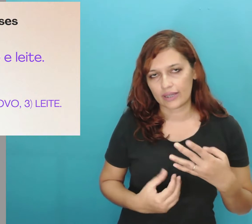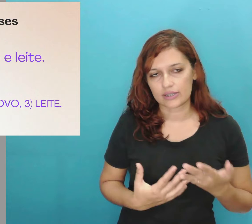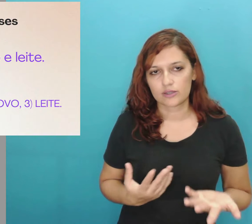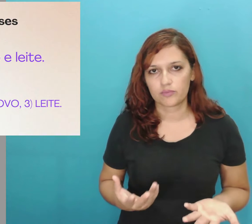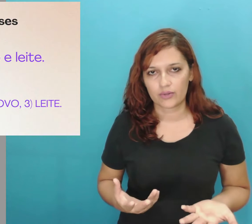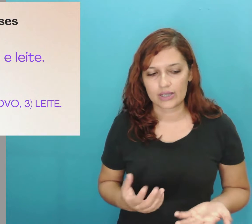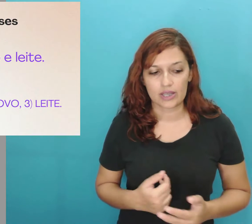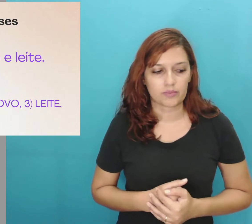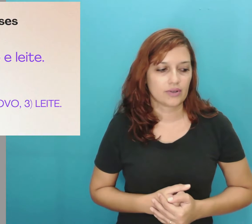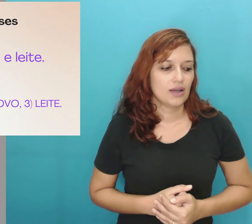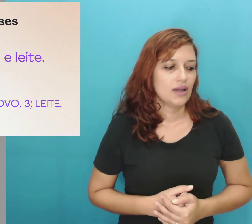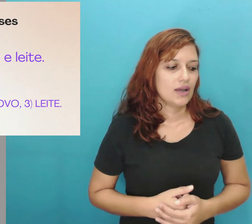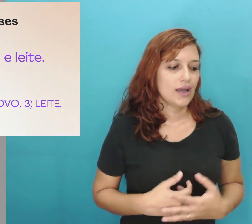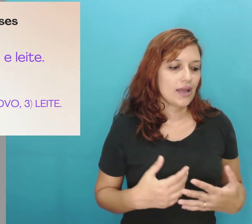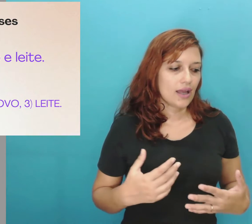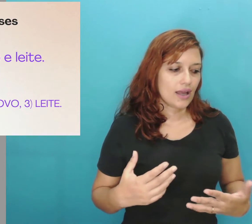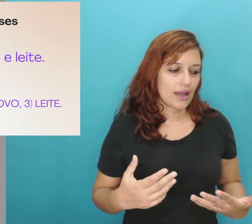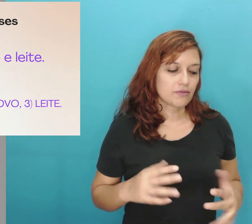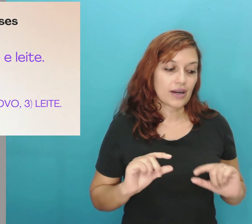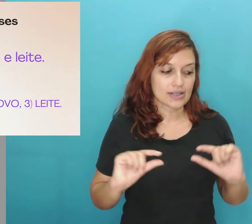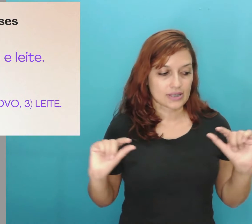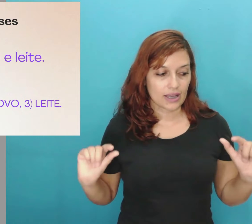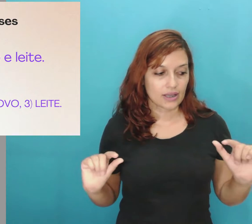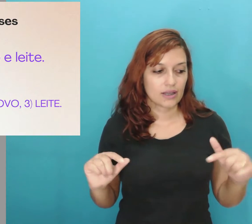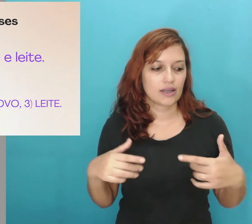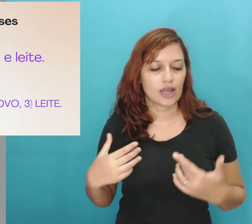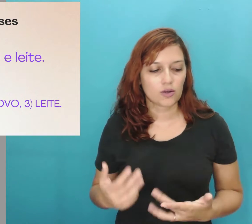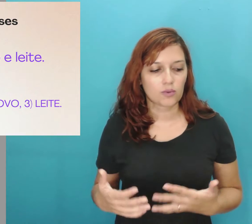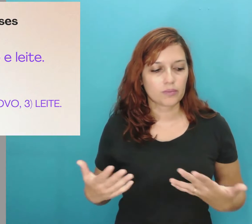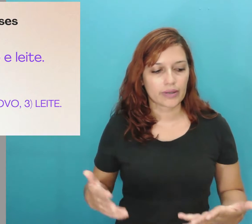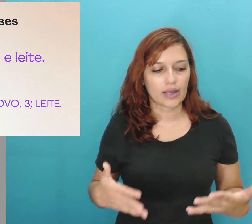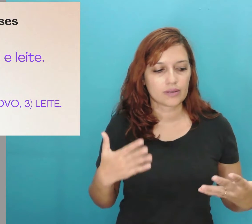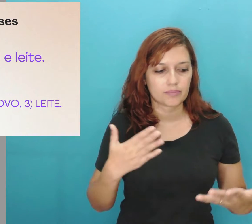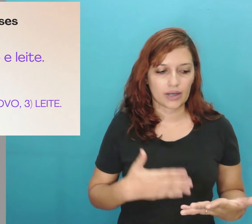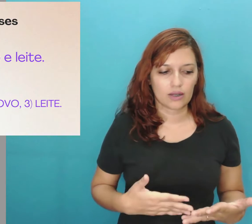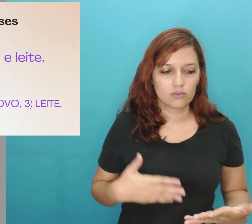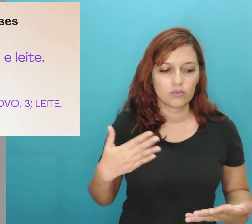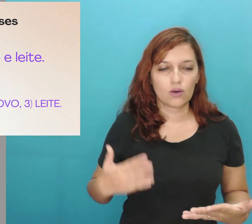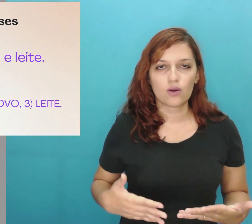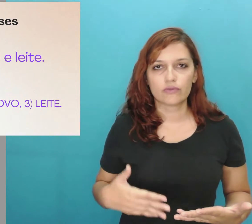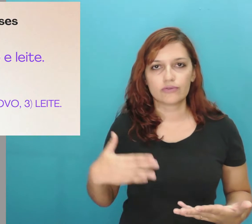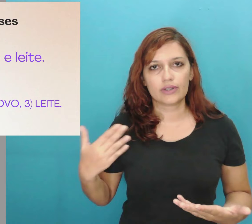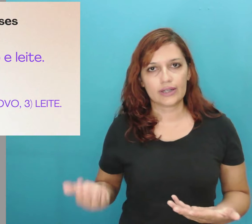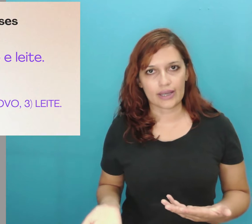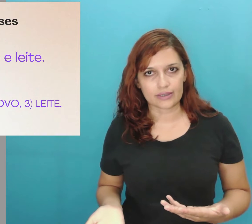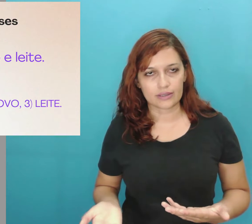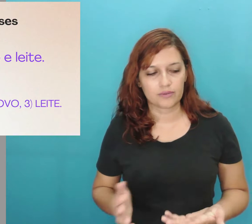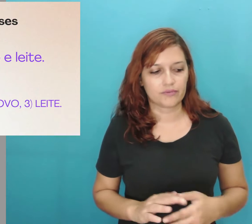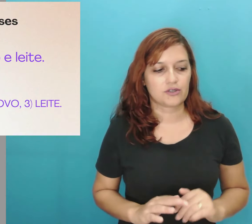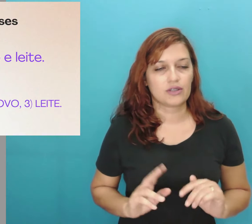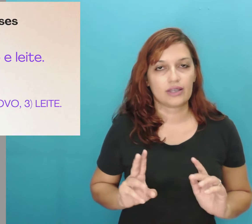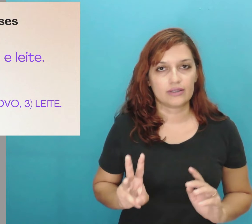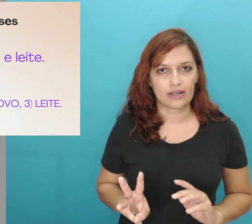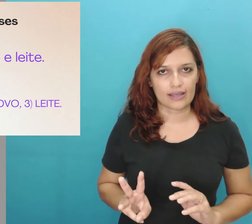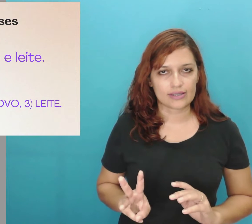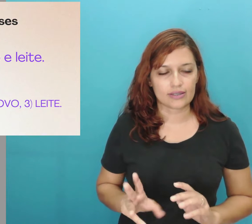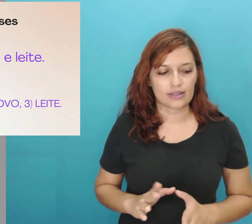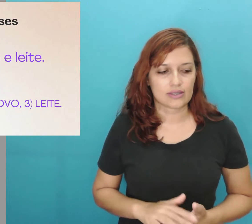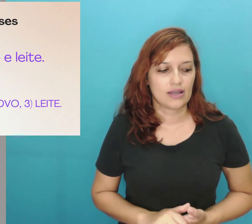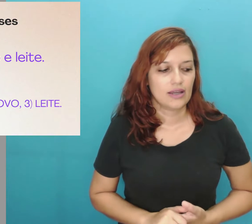itens. Por exemplo, a frase, né? Eu comprei pão, ovo e leite. Veja que tem 3 itens.